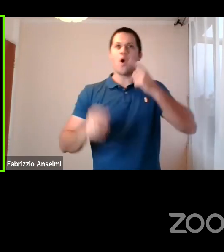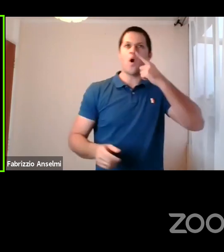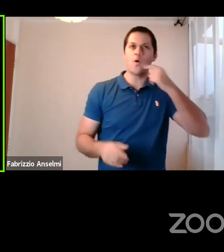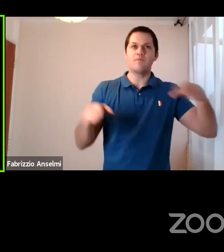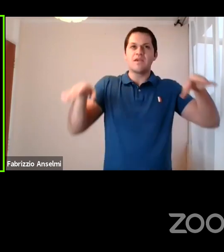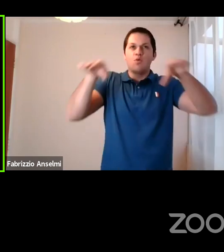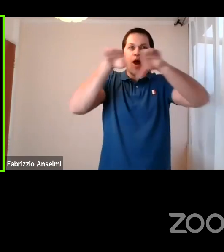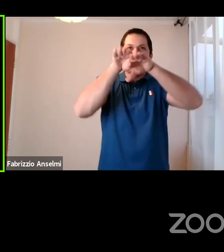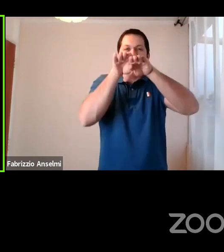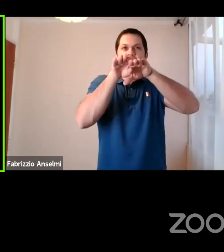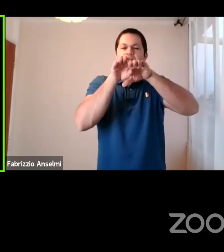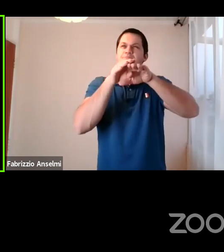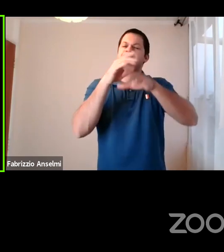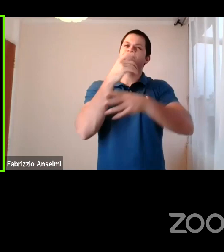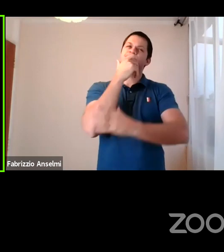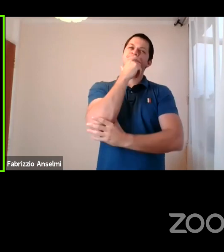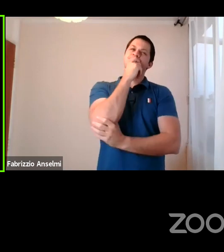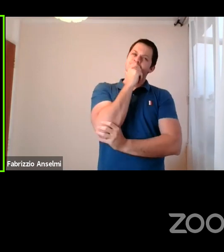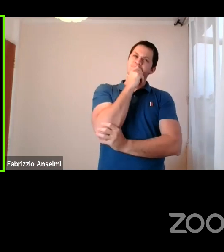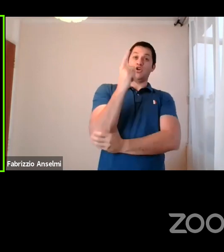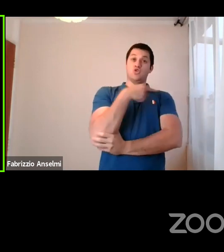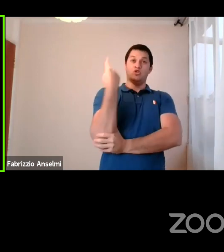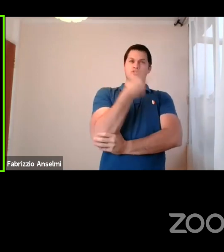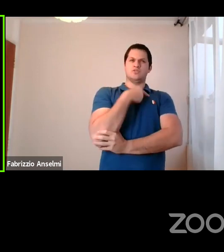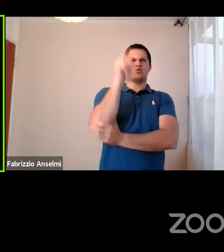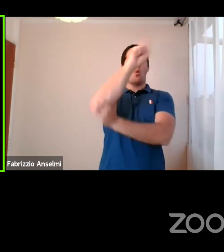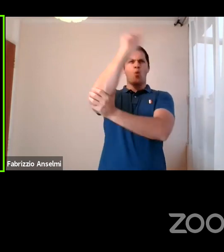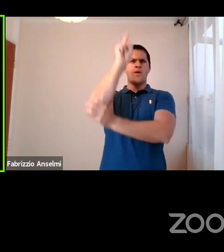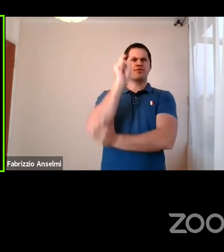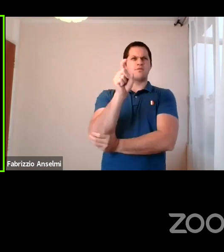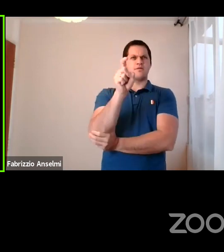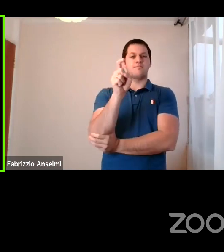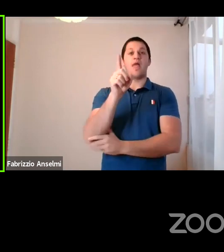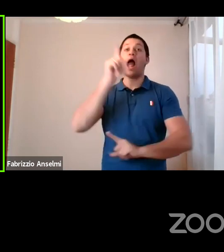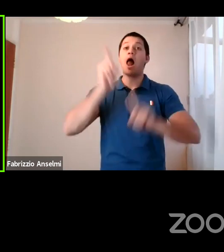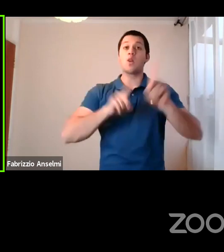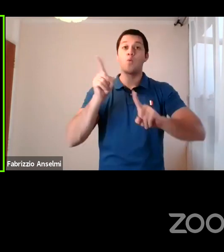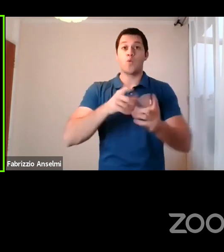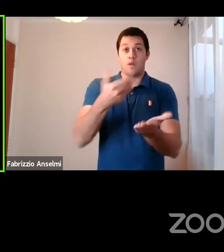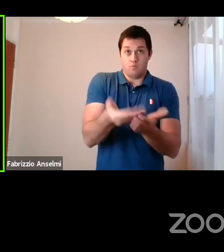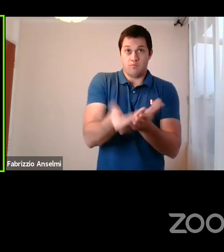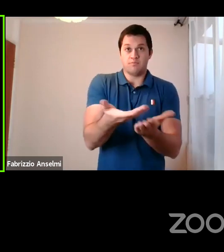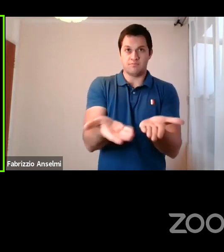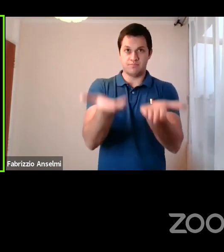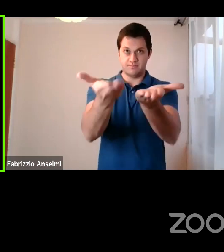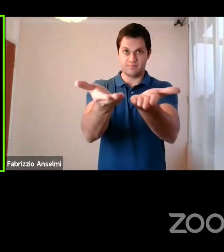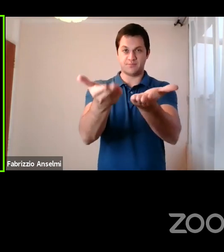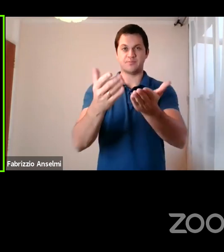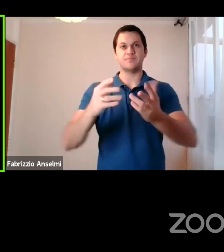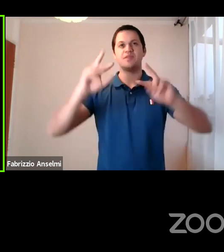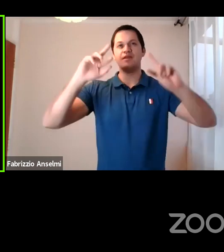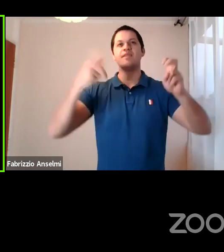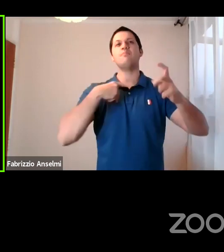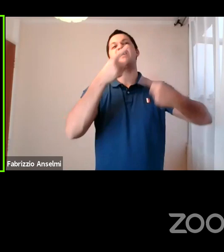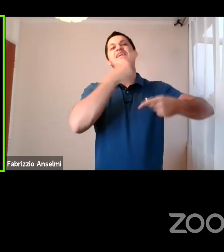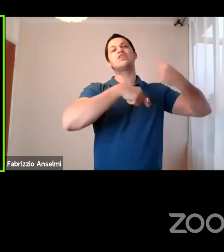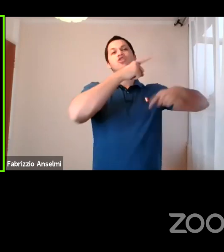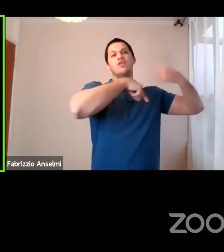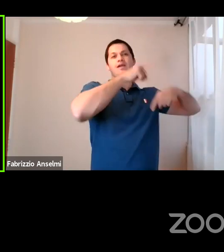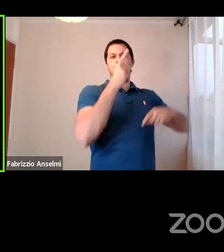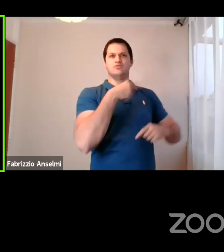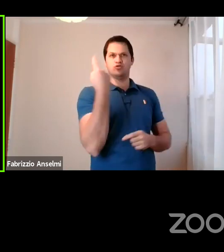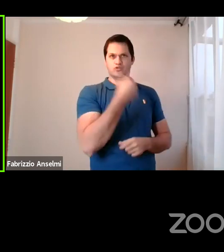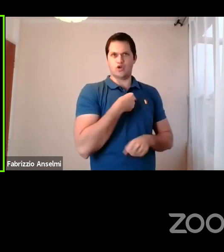que estaba ocurriendo. Les voy a mencionar algunos antecedentes que están vinculados un poco con nuestra historia como